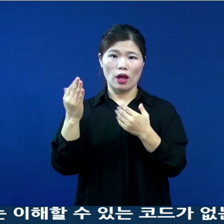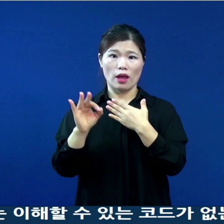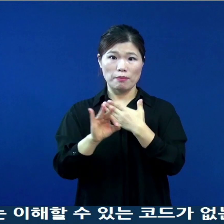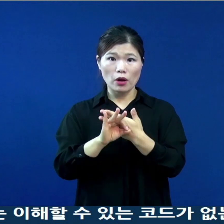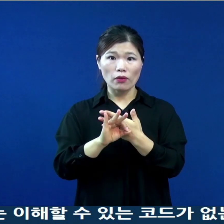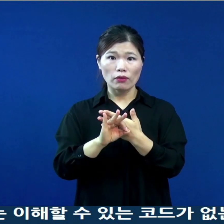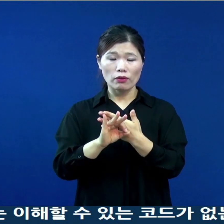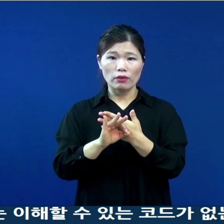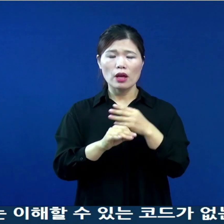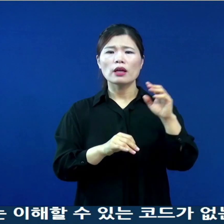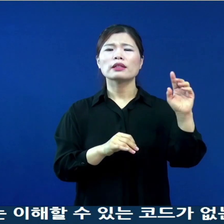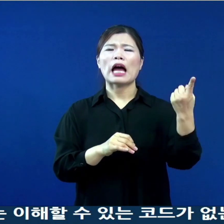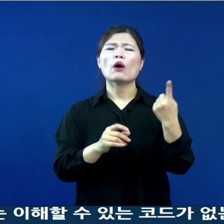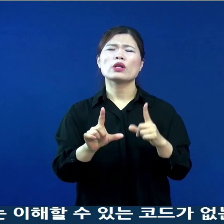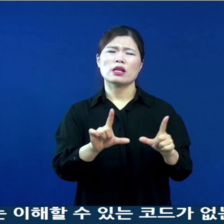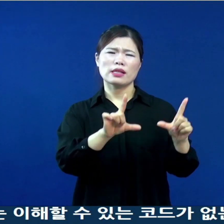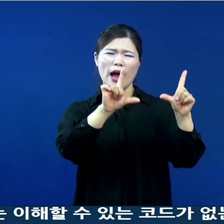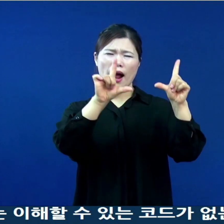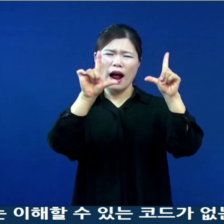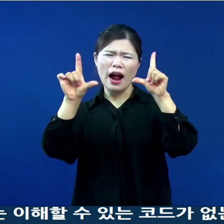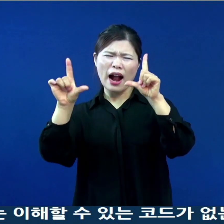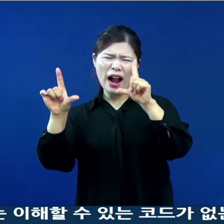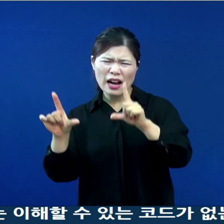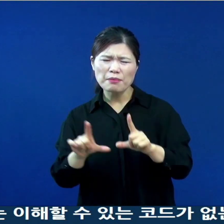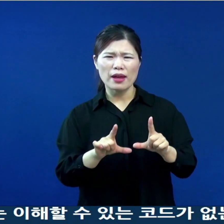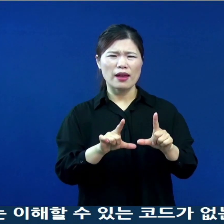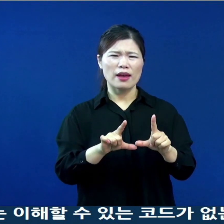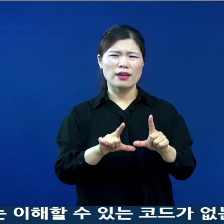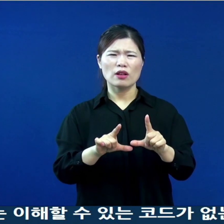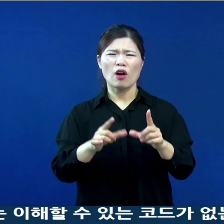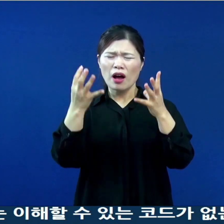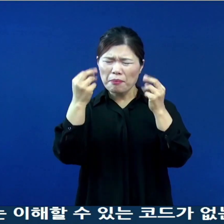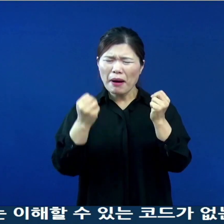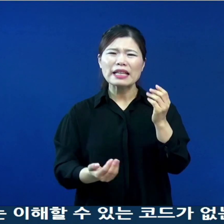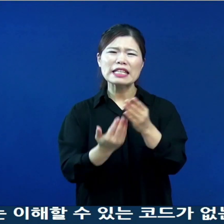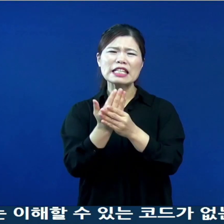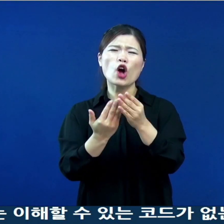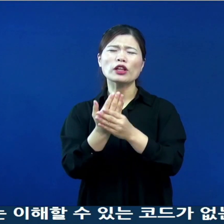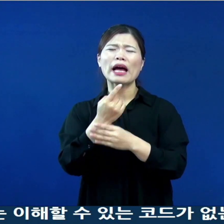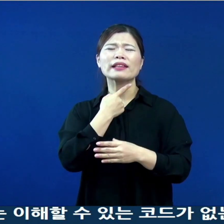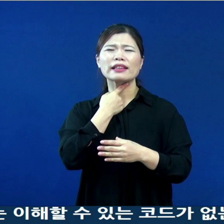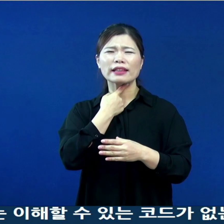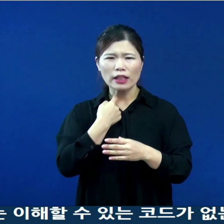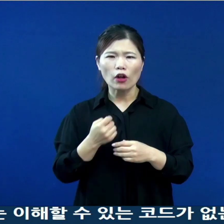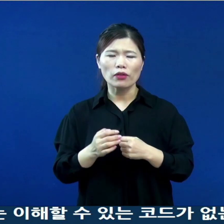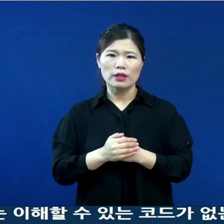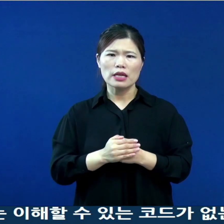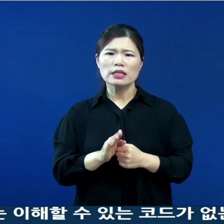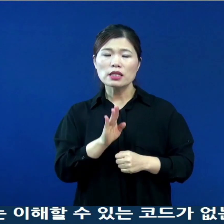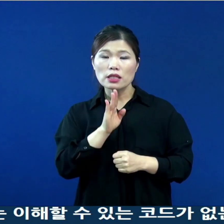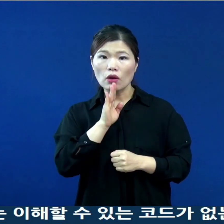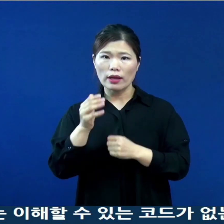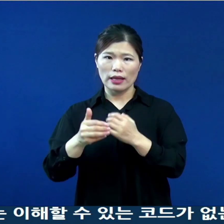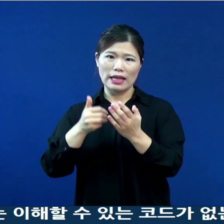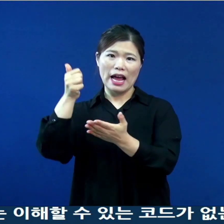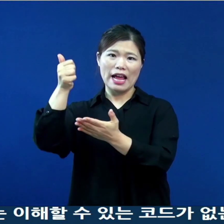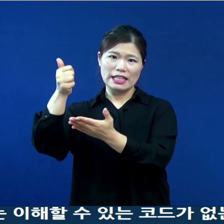다윗의 그 삶의 자리에서 일어났던 수많은 전투 가운데 가끔씩 나타나서 보여주셨던 진정한 하나님의 그